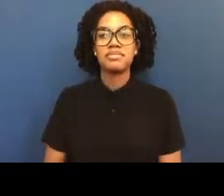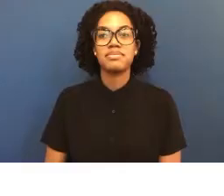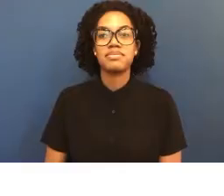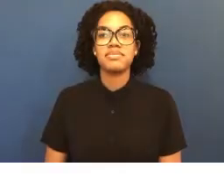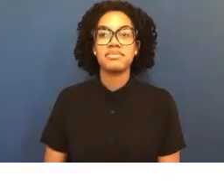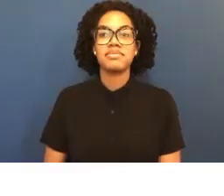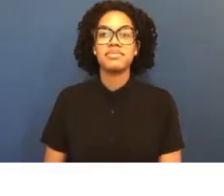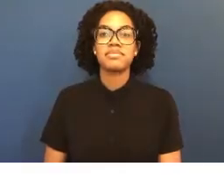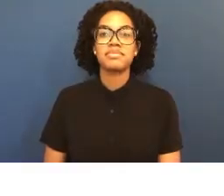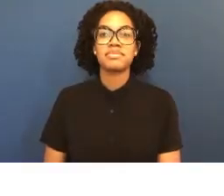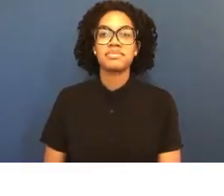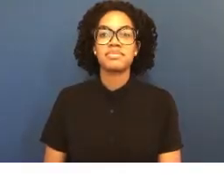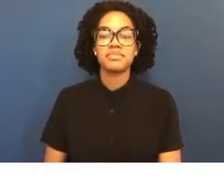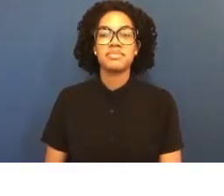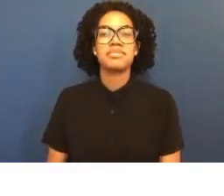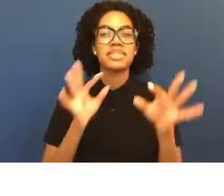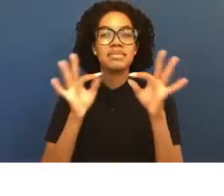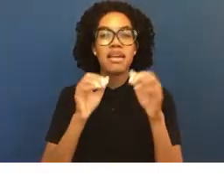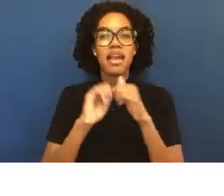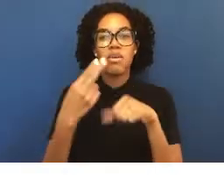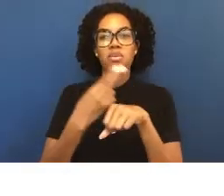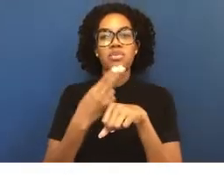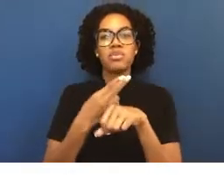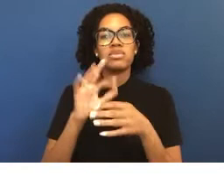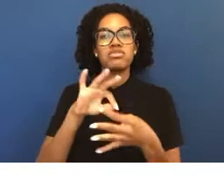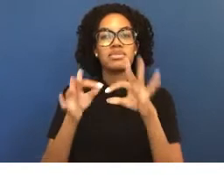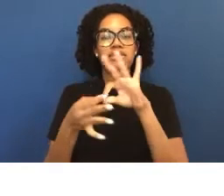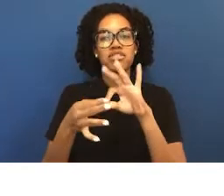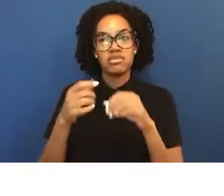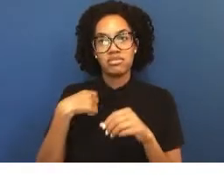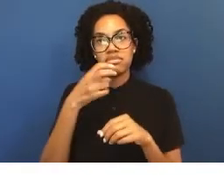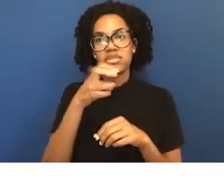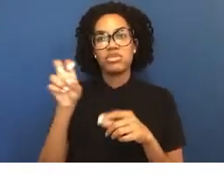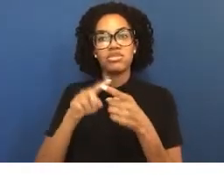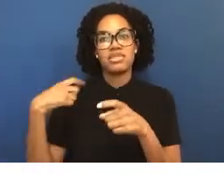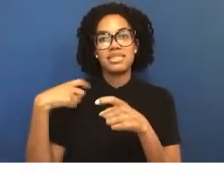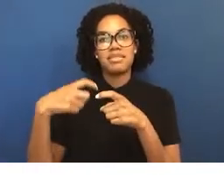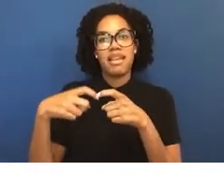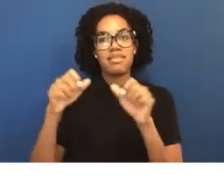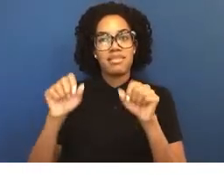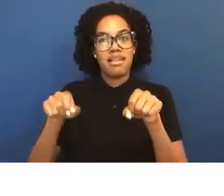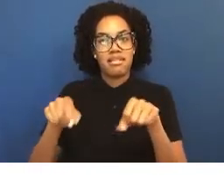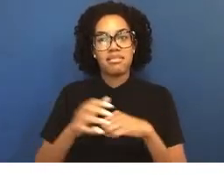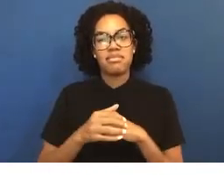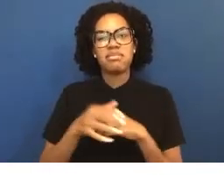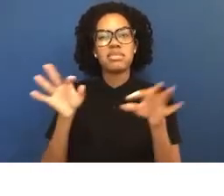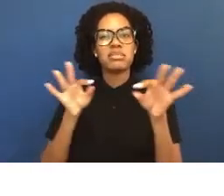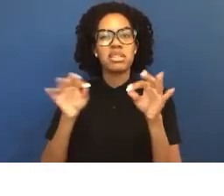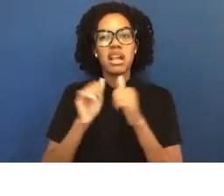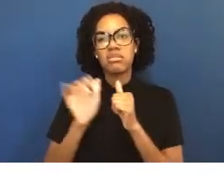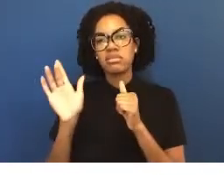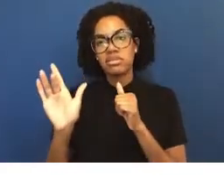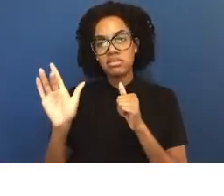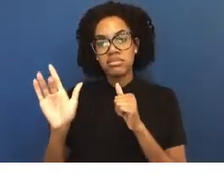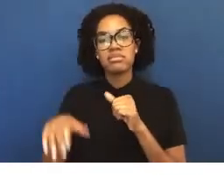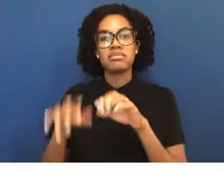original. Si usted está usando un dispositivo móvil, Android o Apple, haga clic en los tres puntos ubicados